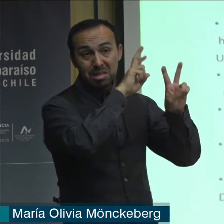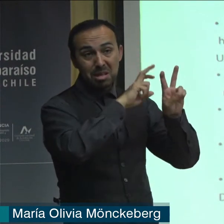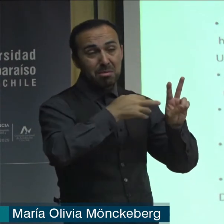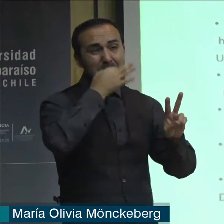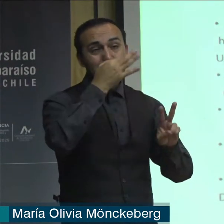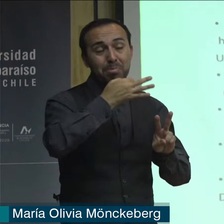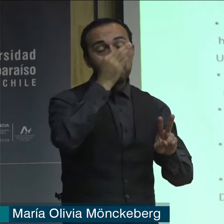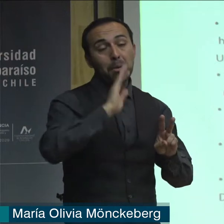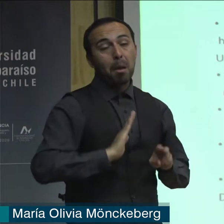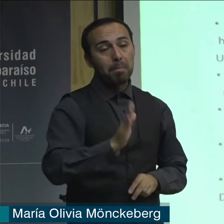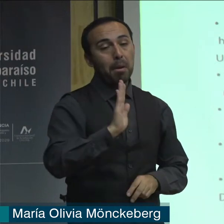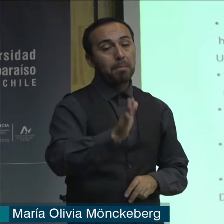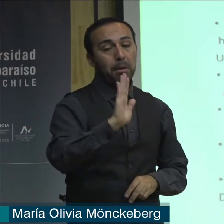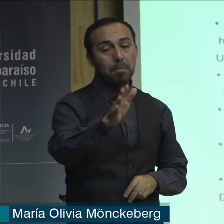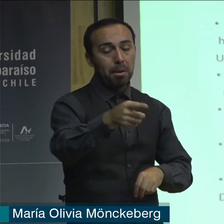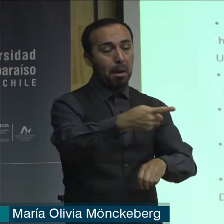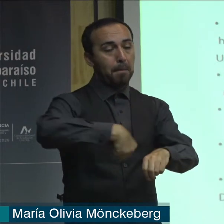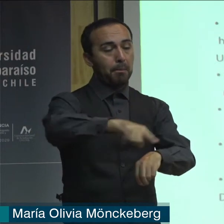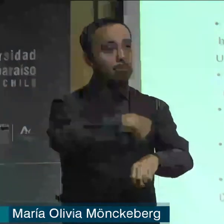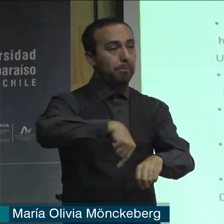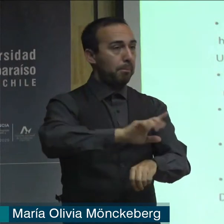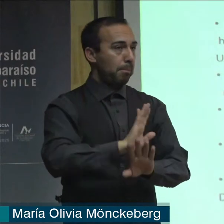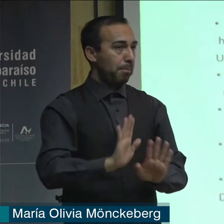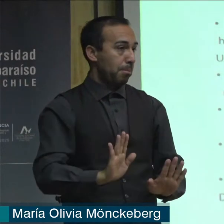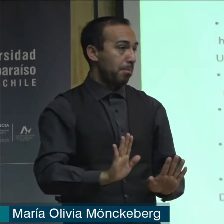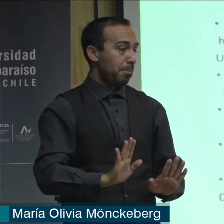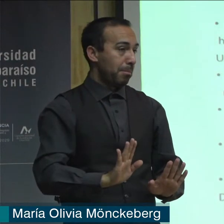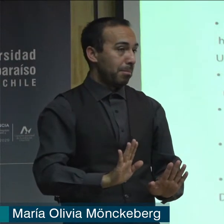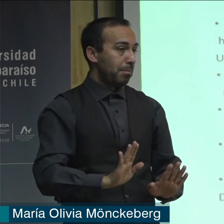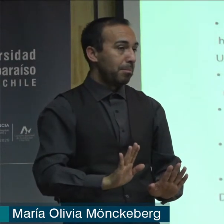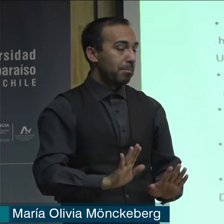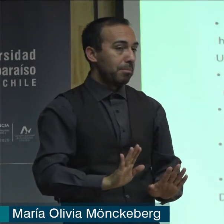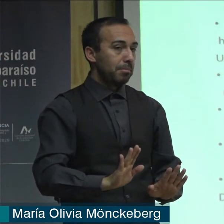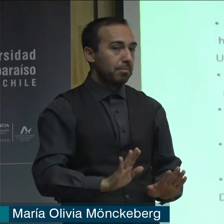y seguir ya entonces